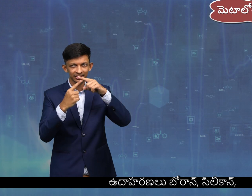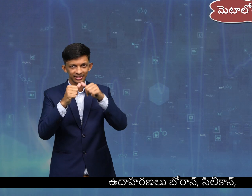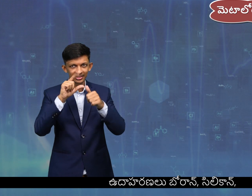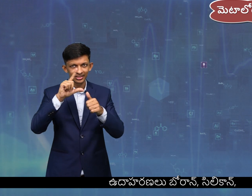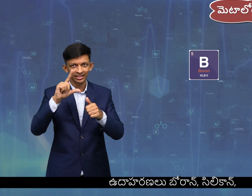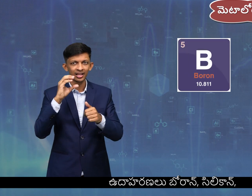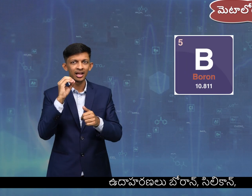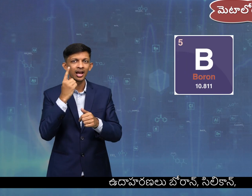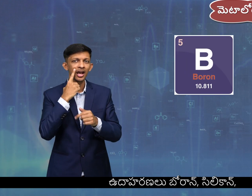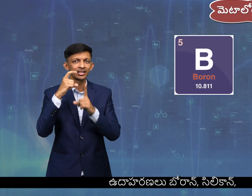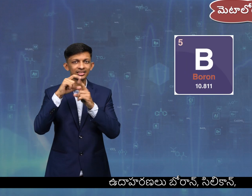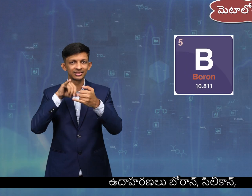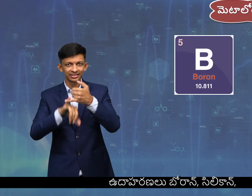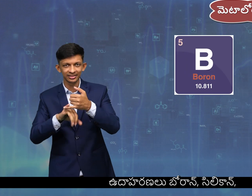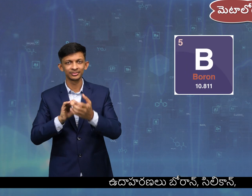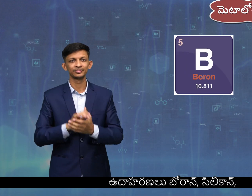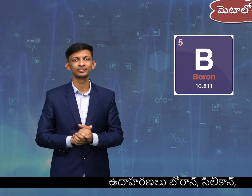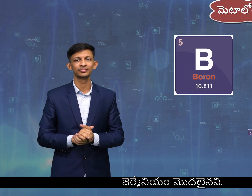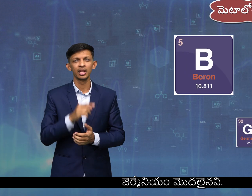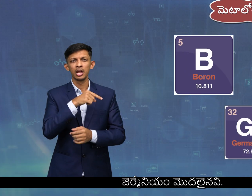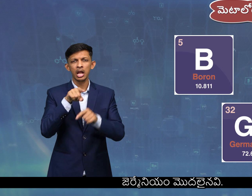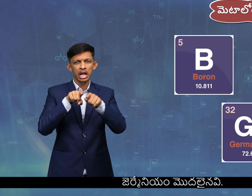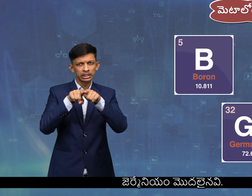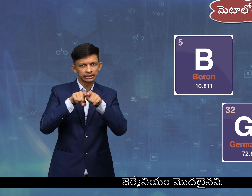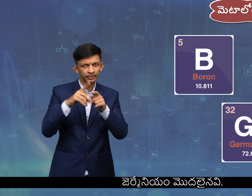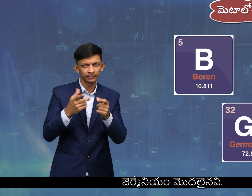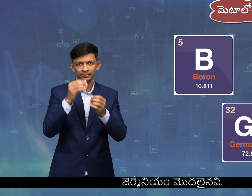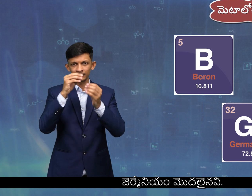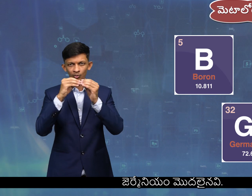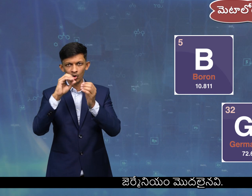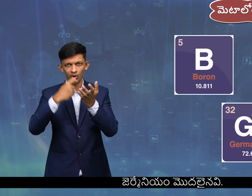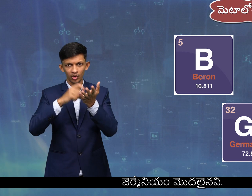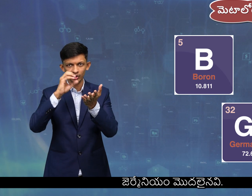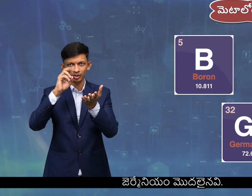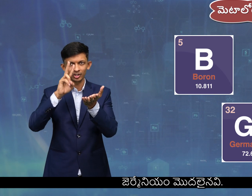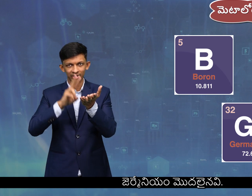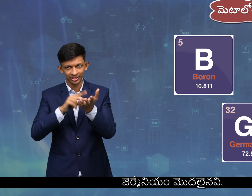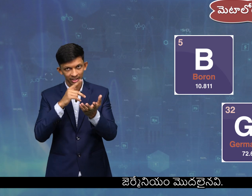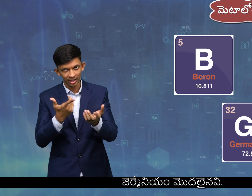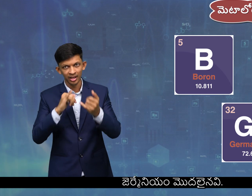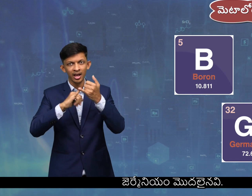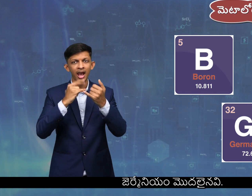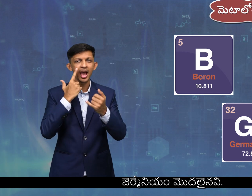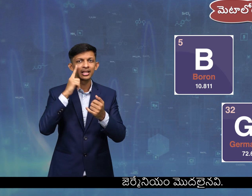ఉదాహరణలు బోరాన్, సిలికాన్, జెర్మేనియం మొదలైనవి.